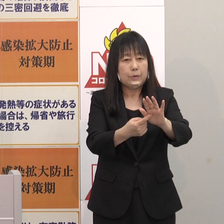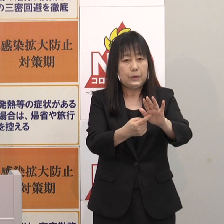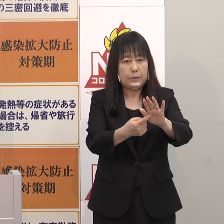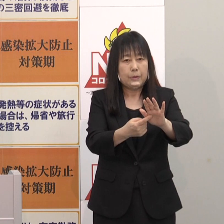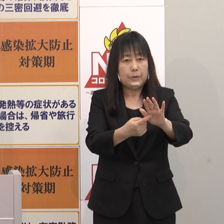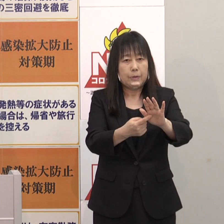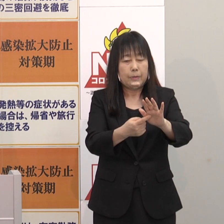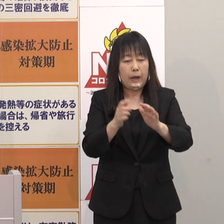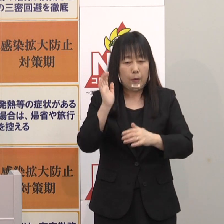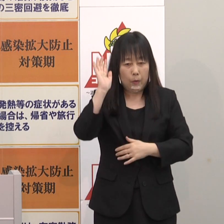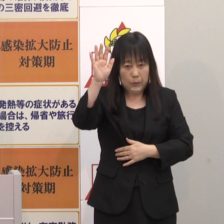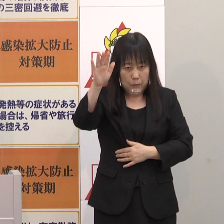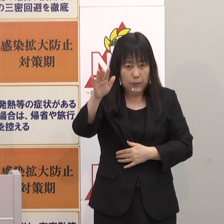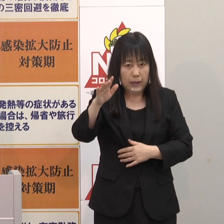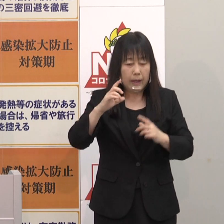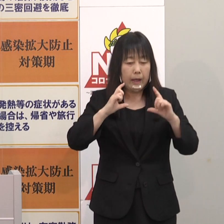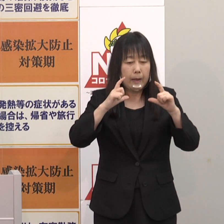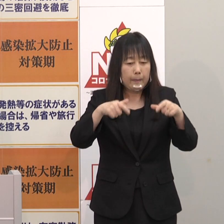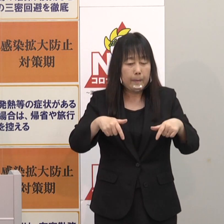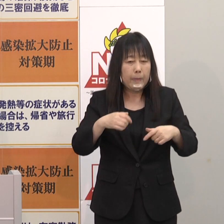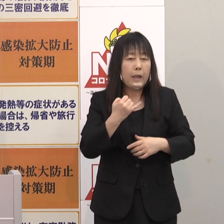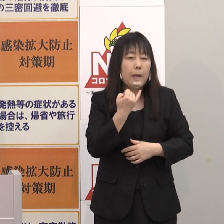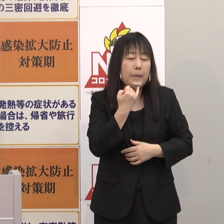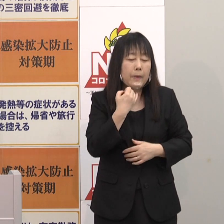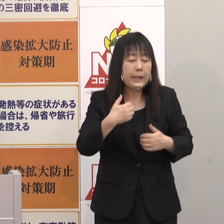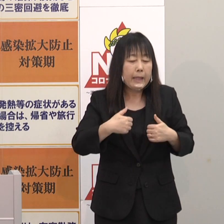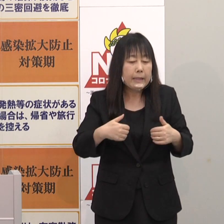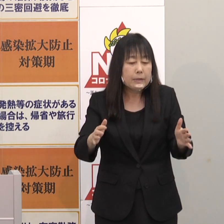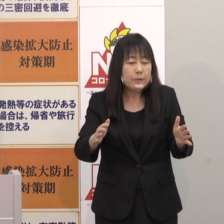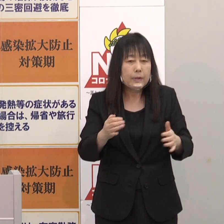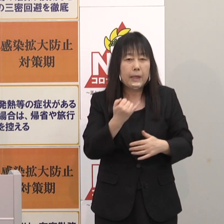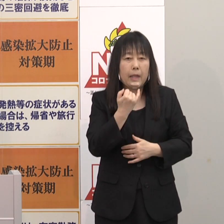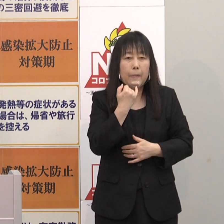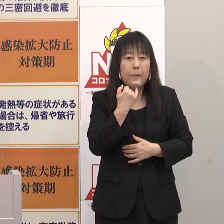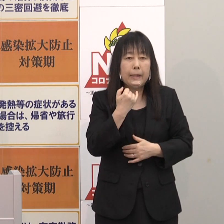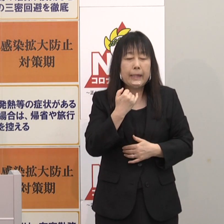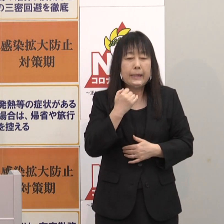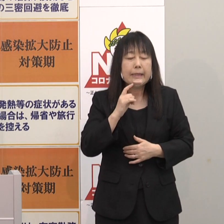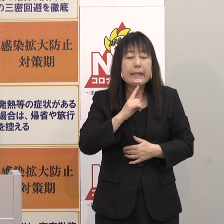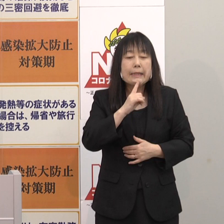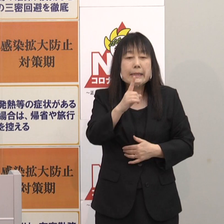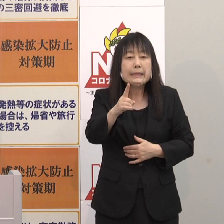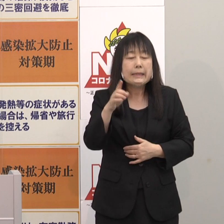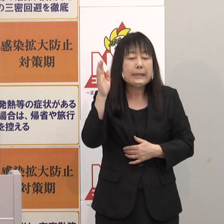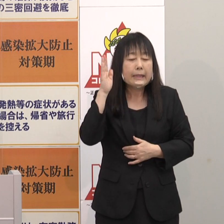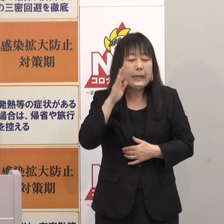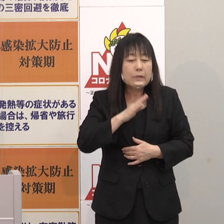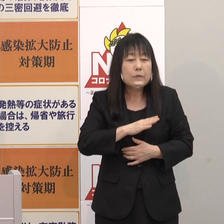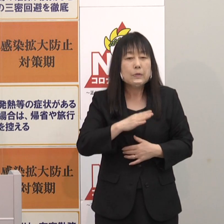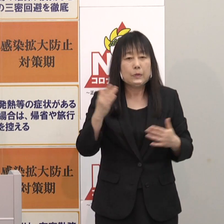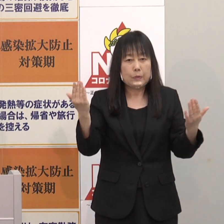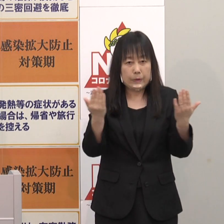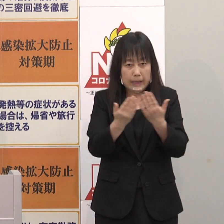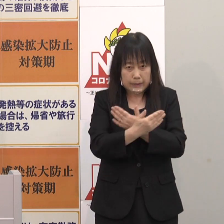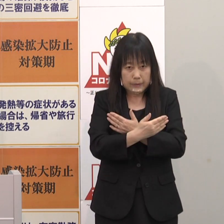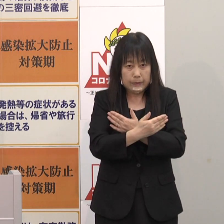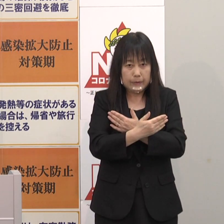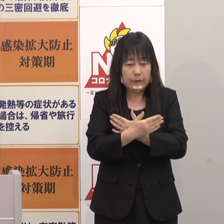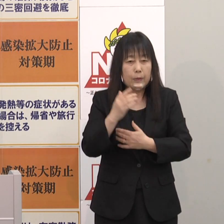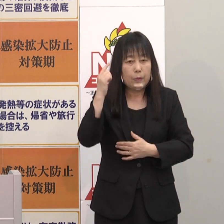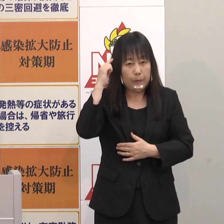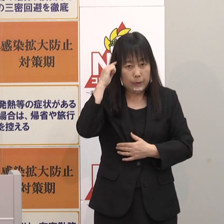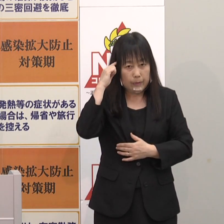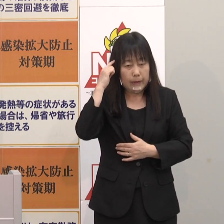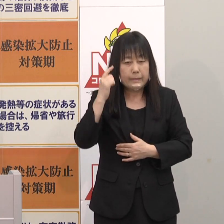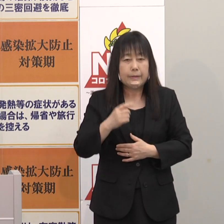ような声も出ていたように思いますので、そうしたことがさらに徹底されればいいのではないか